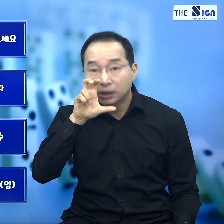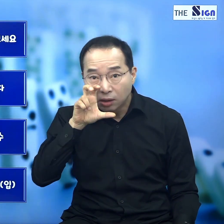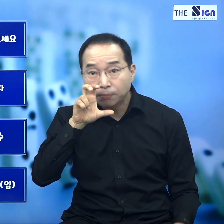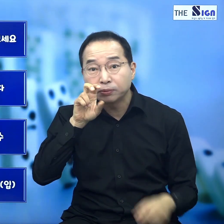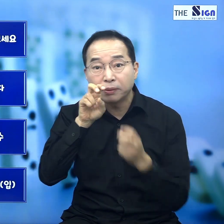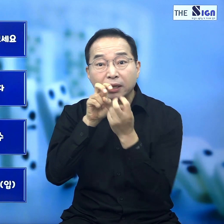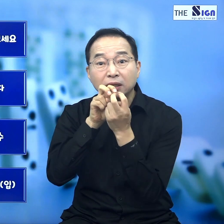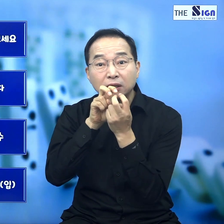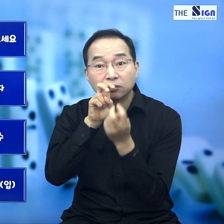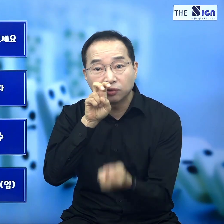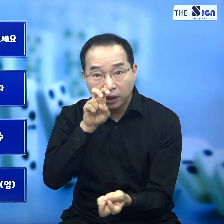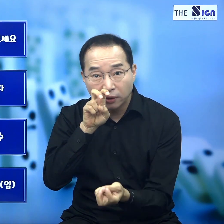이것뿐만 아니라 이것도 해요.